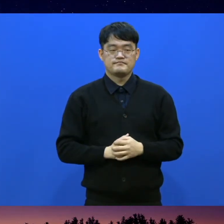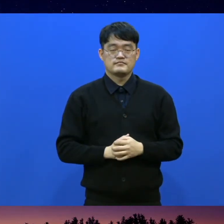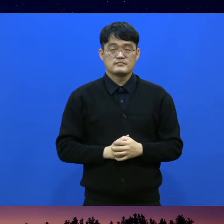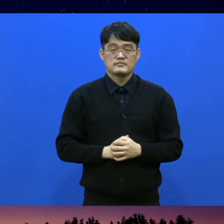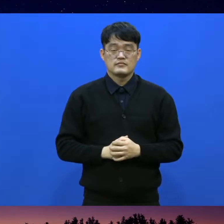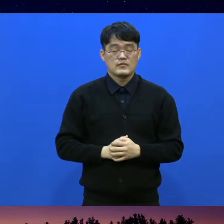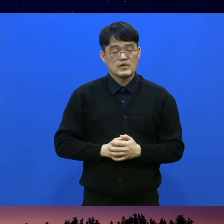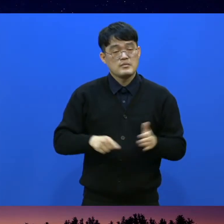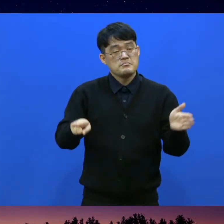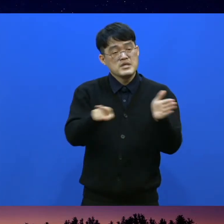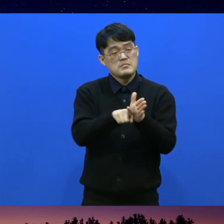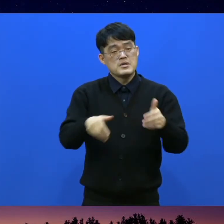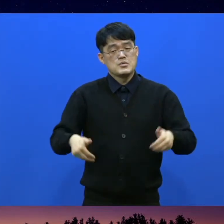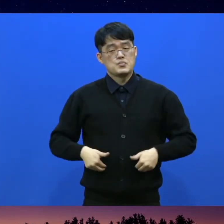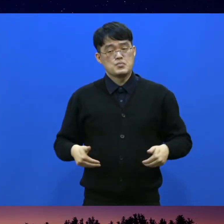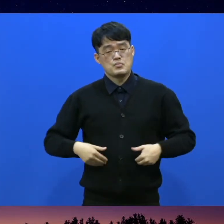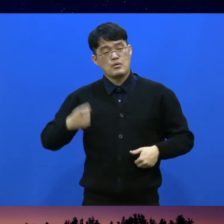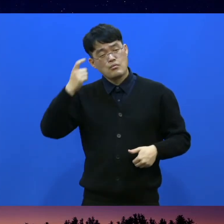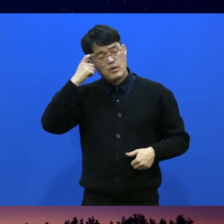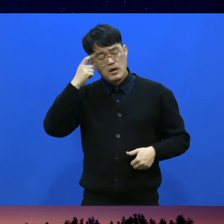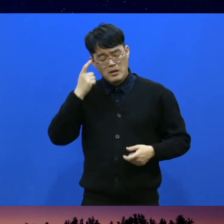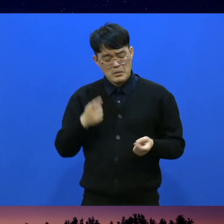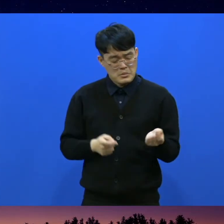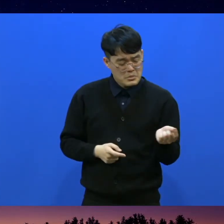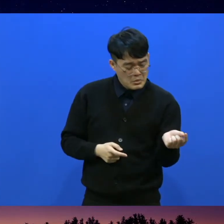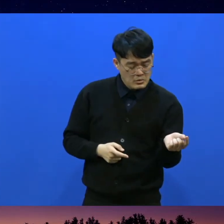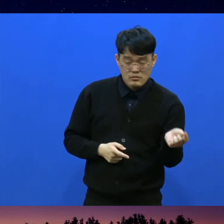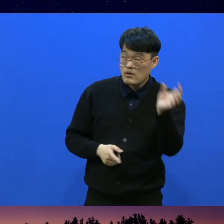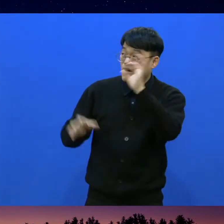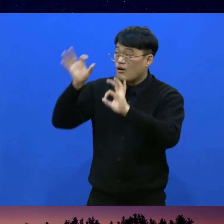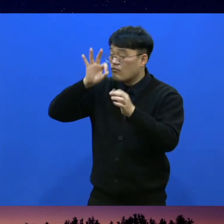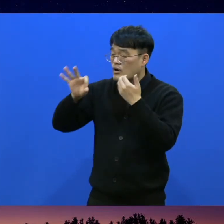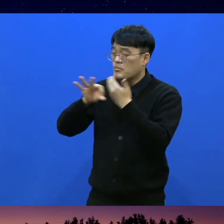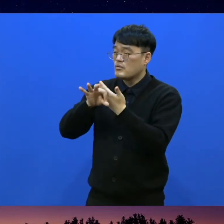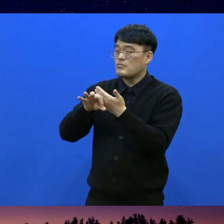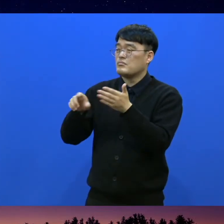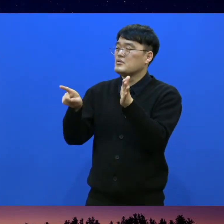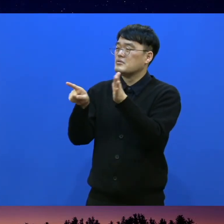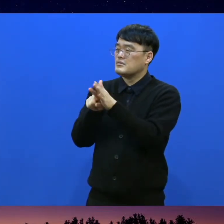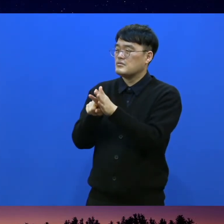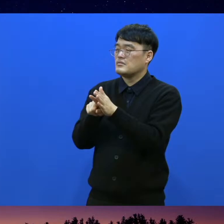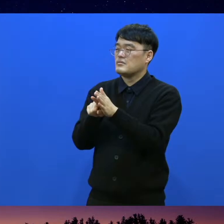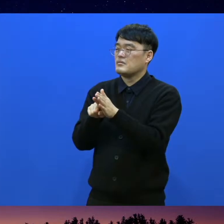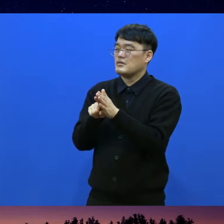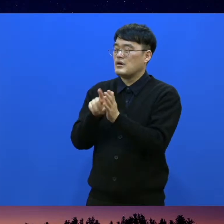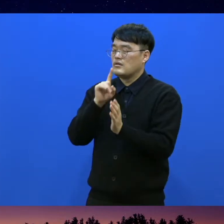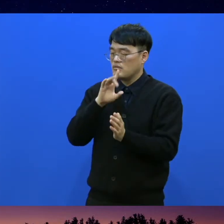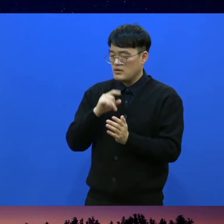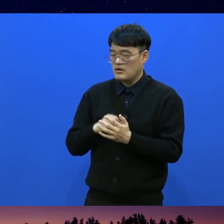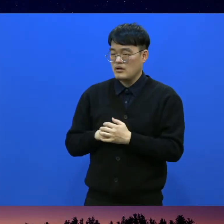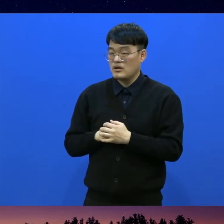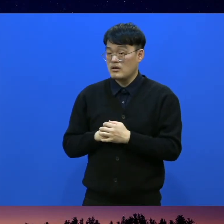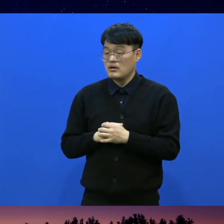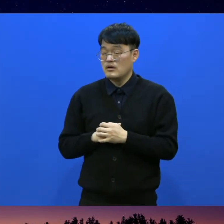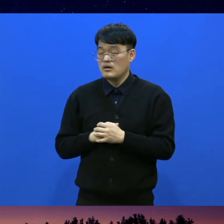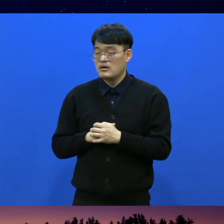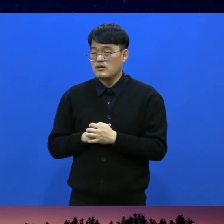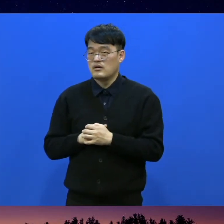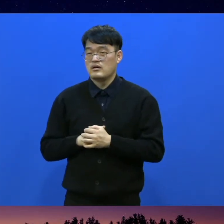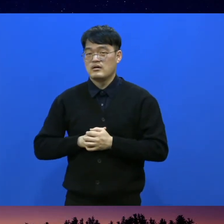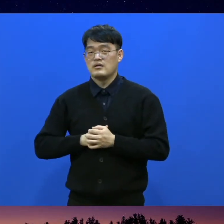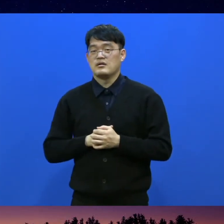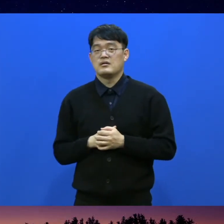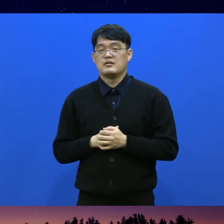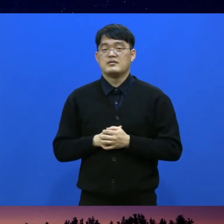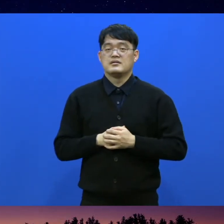왜 믿음이 필요한 겁니까? 여러분 적게 구하면 믿을 것도 없습니다. 뭘 믿어요? 뭐 빤한 거 계산 가능한 건데 뭐